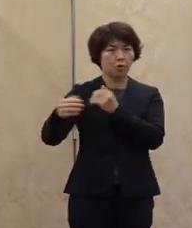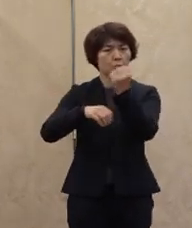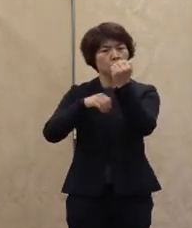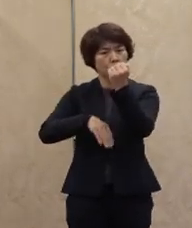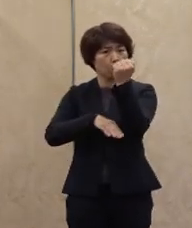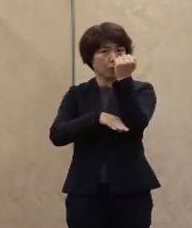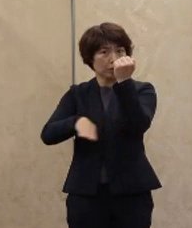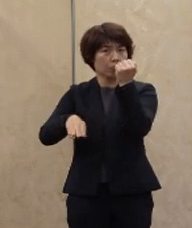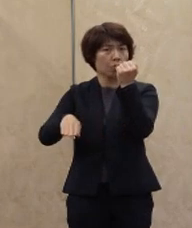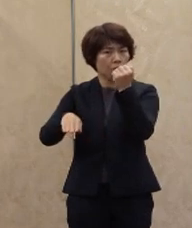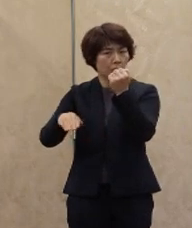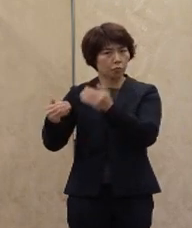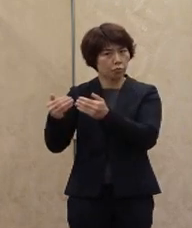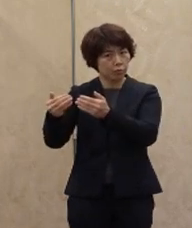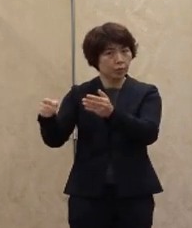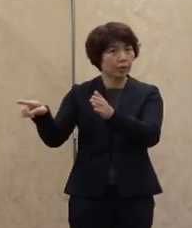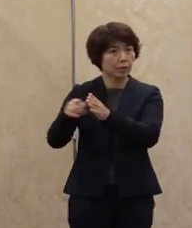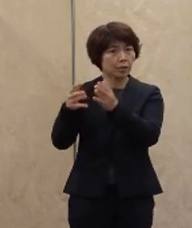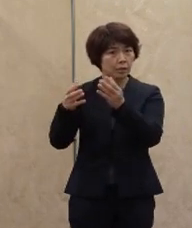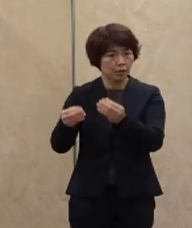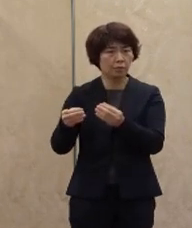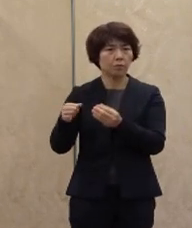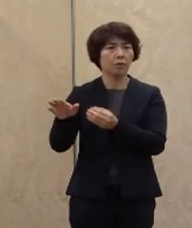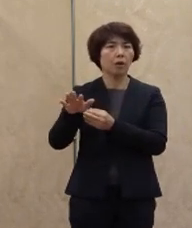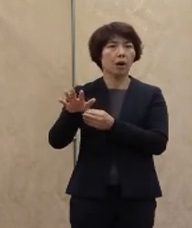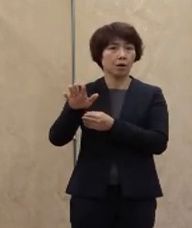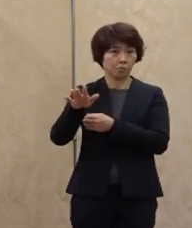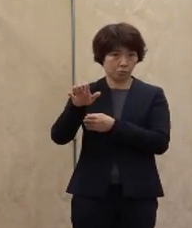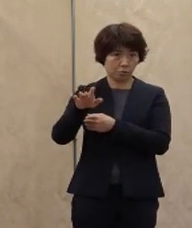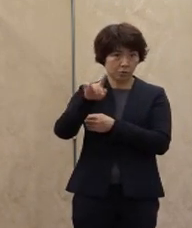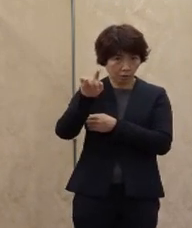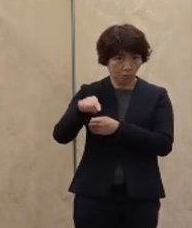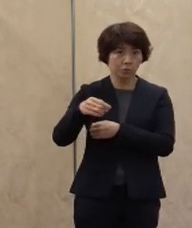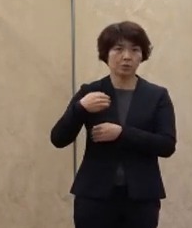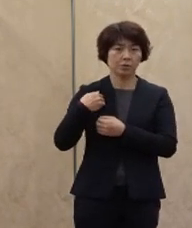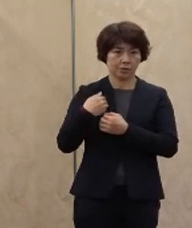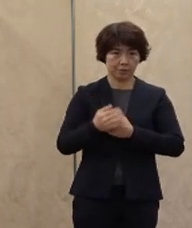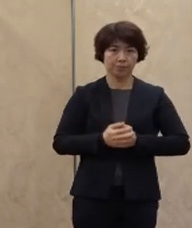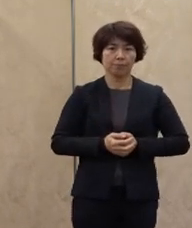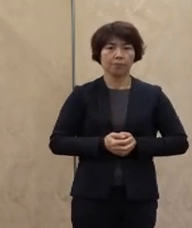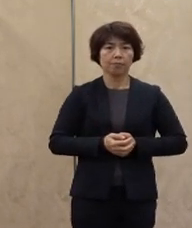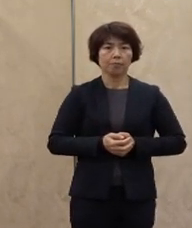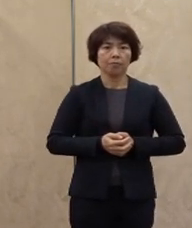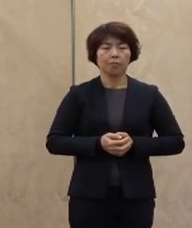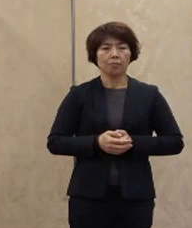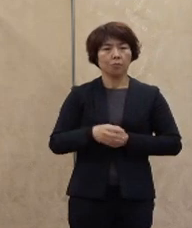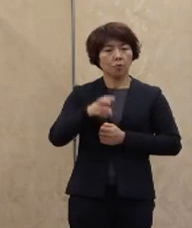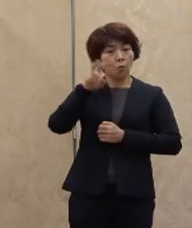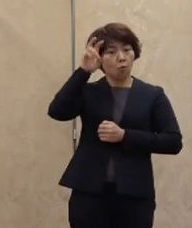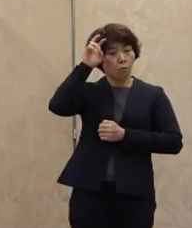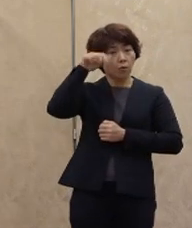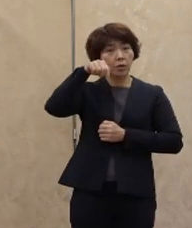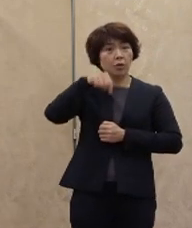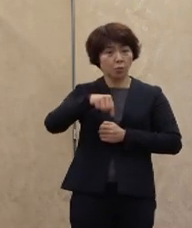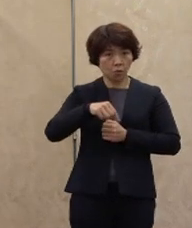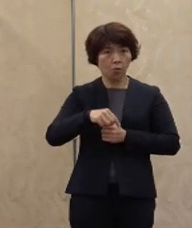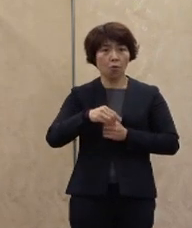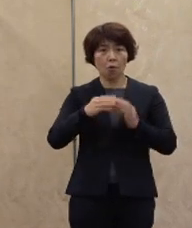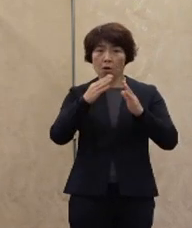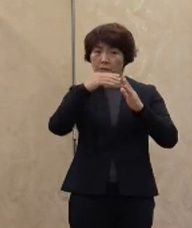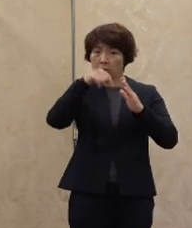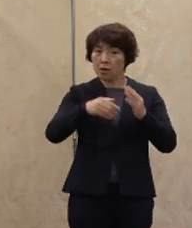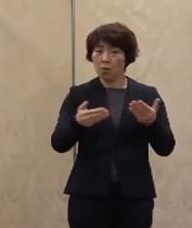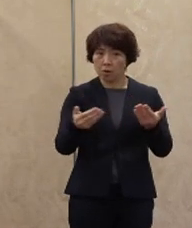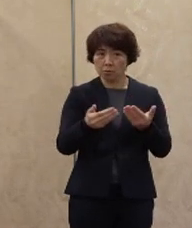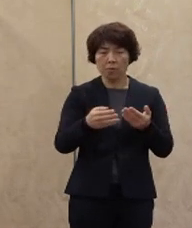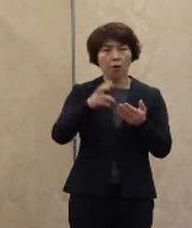るというので進んできている部分はあろうかというふうには思っています。で、大阪においてもやはりこのテレワーク、そういう